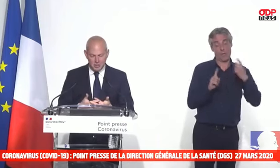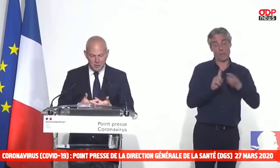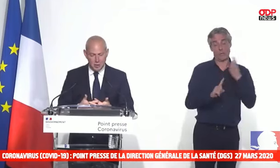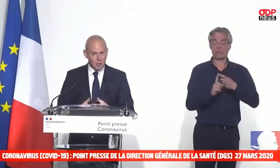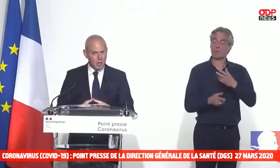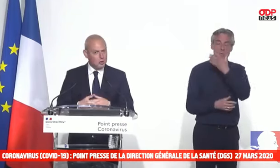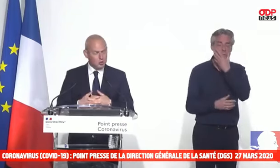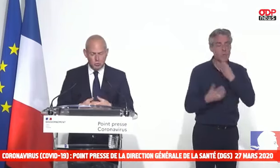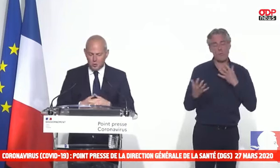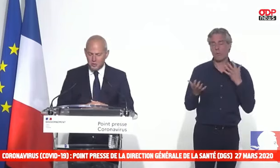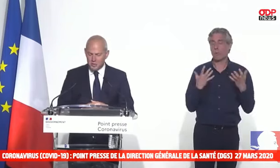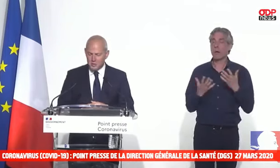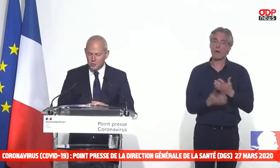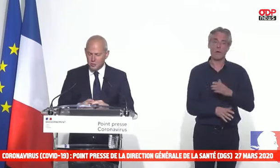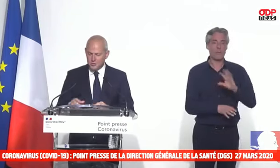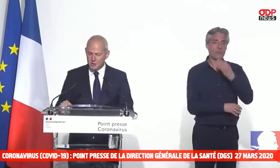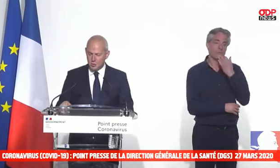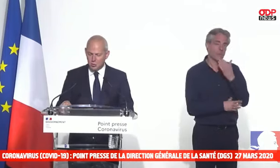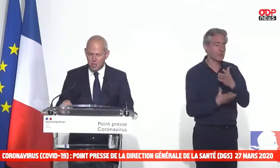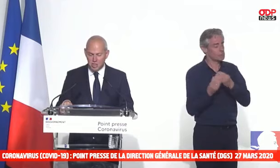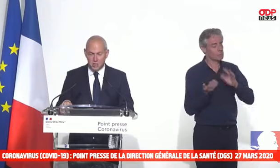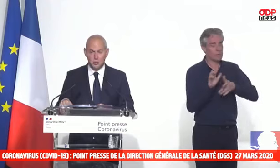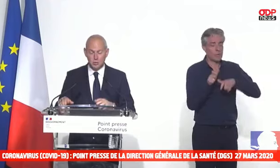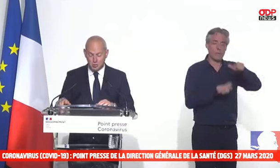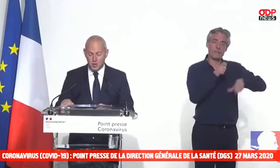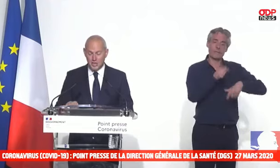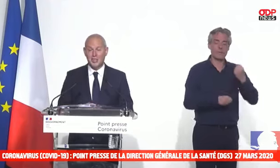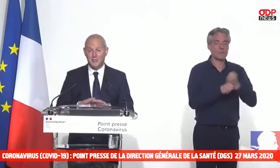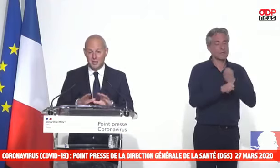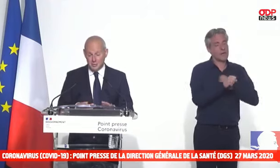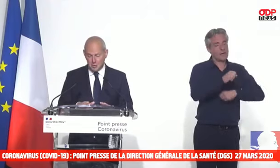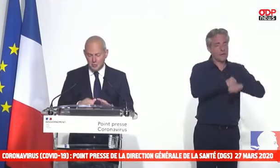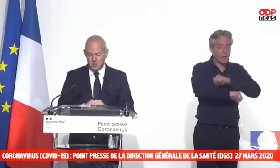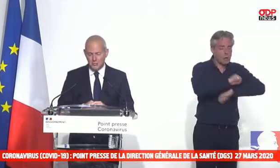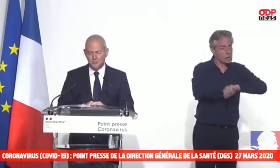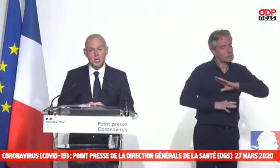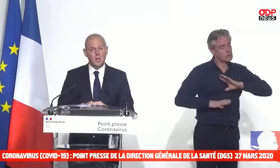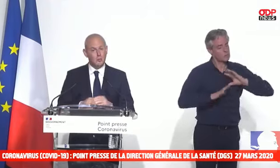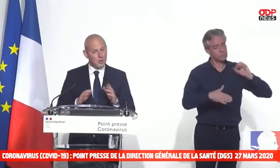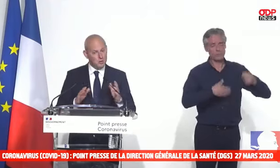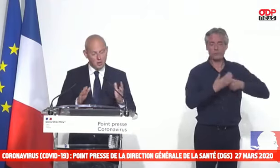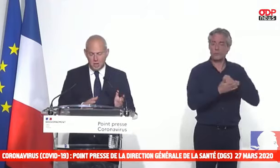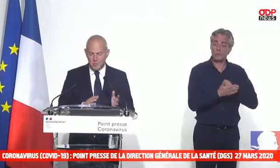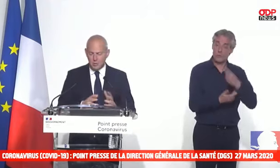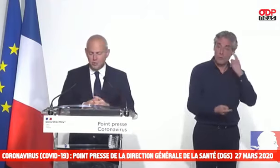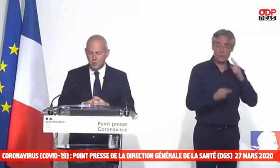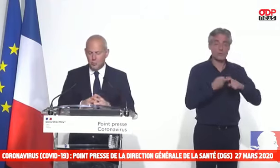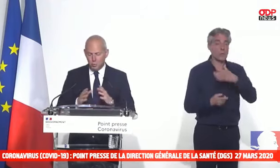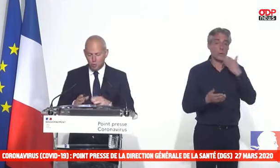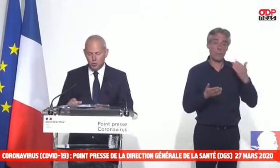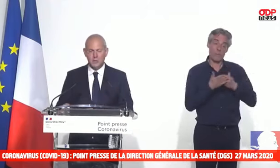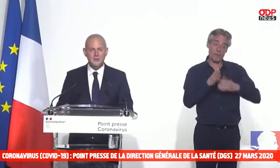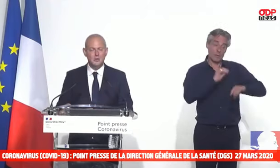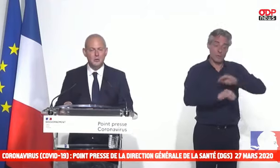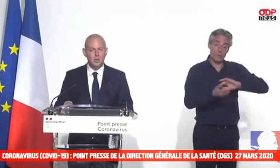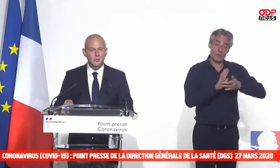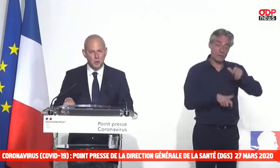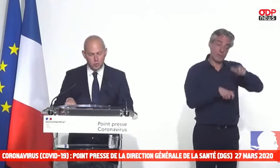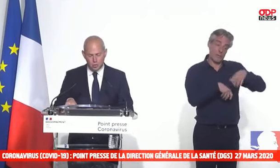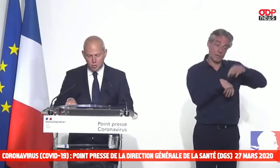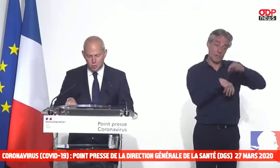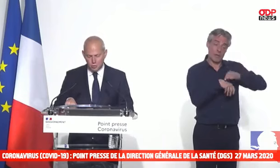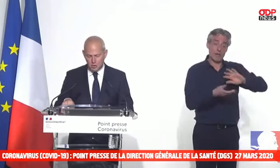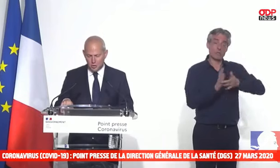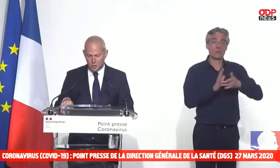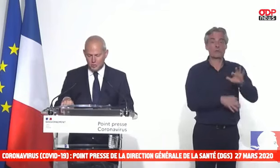et magnifique. Je souhaite remercier l'ensemble des acteurs de la chaîne de transfert qui travaillent sans répit pour assurer les meilleurs soins pour tous les patients